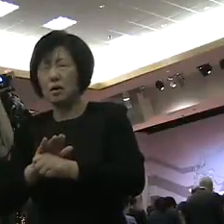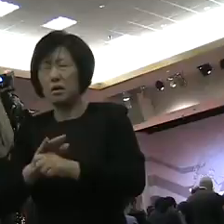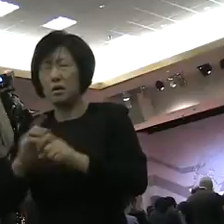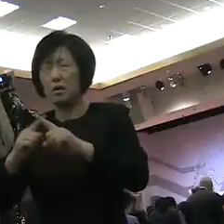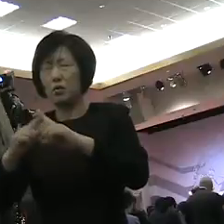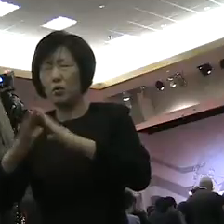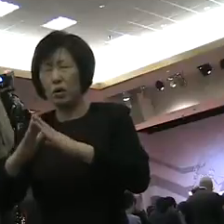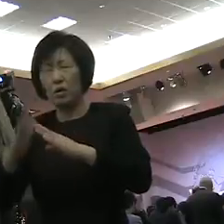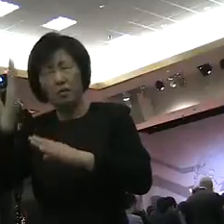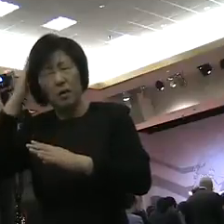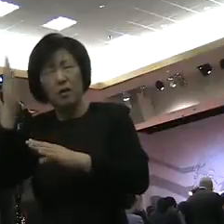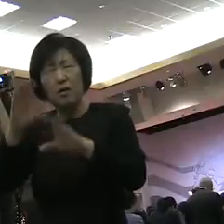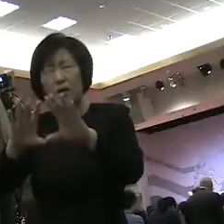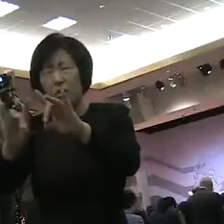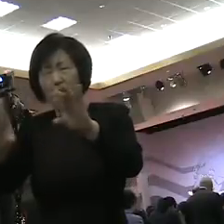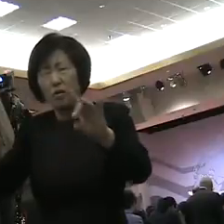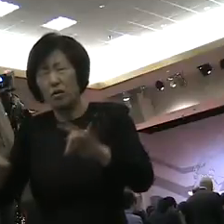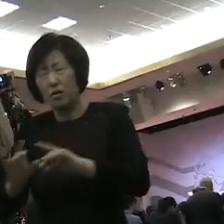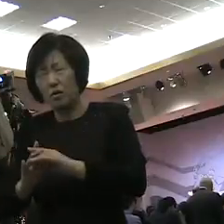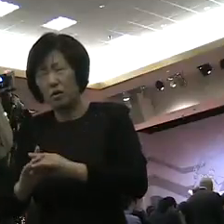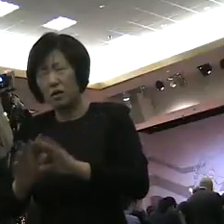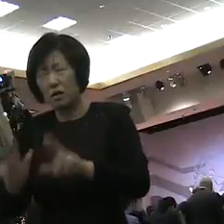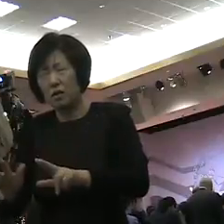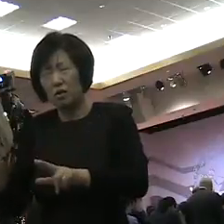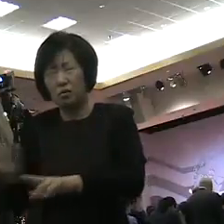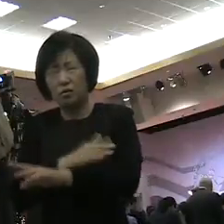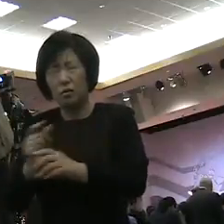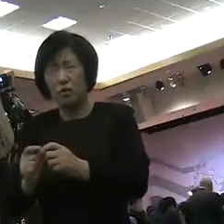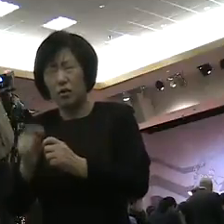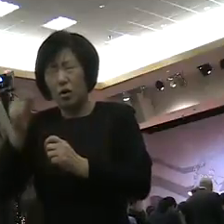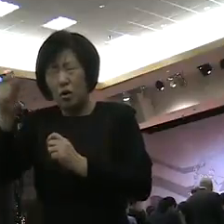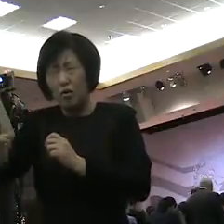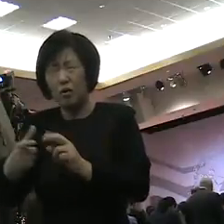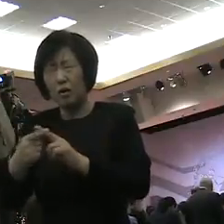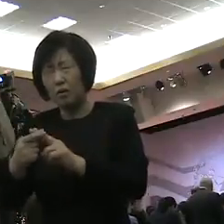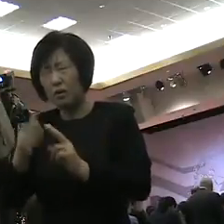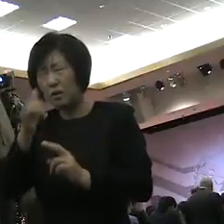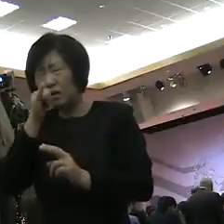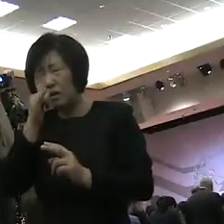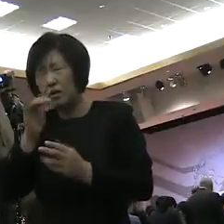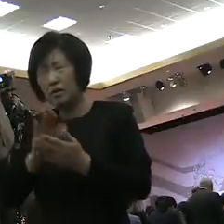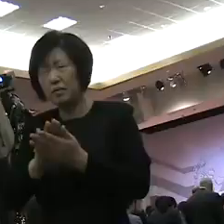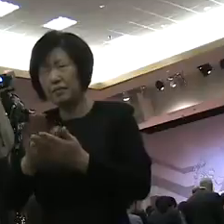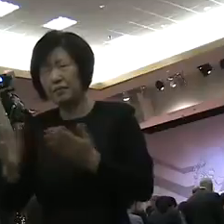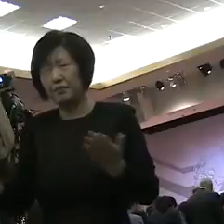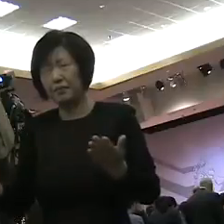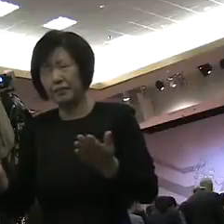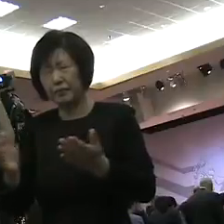성도님들 머리 위에 이제로부터 영원까지 함께 계실지어다.